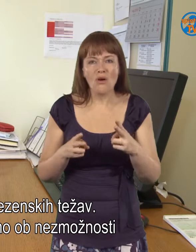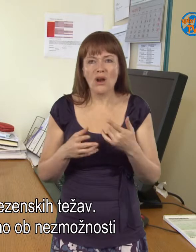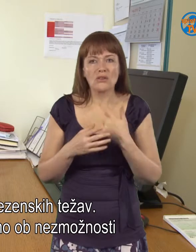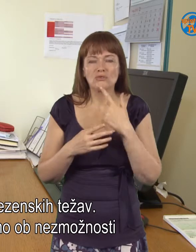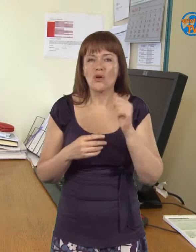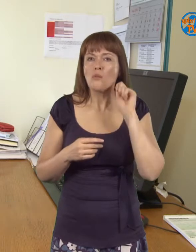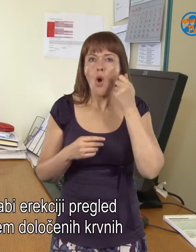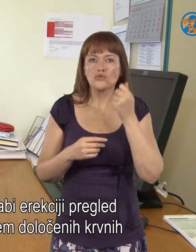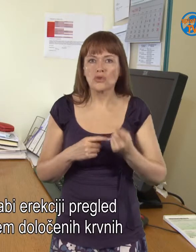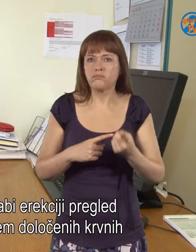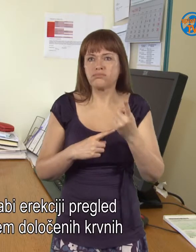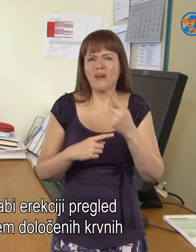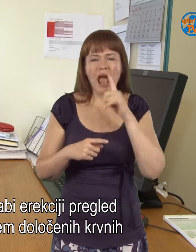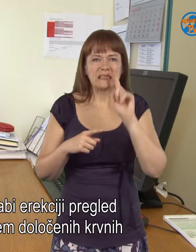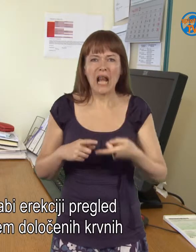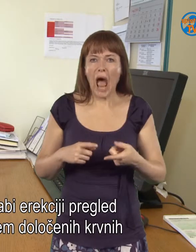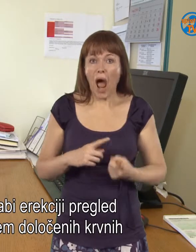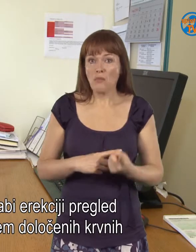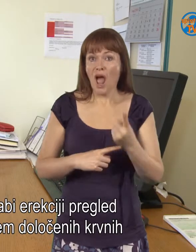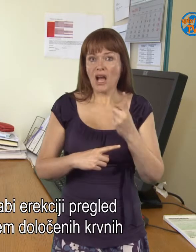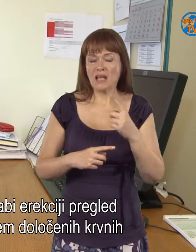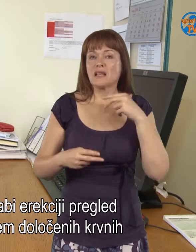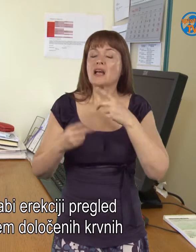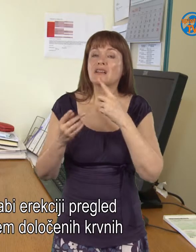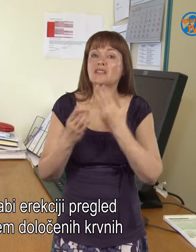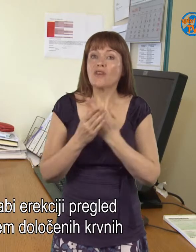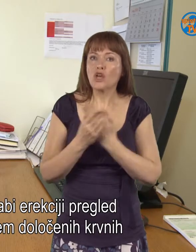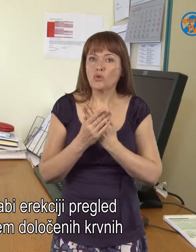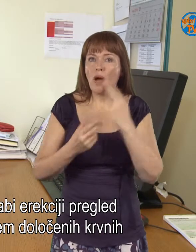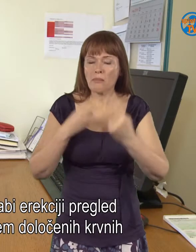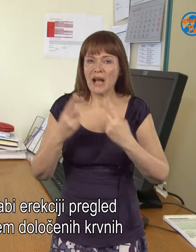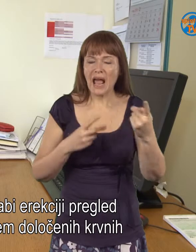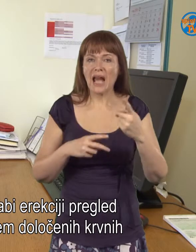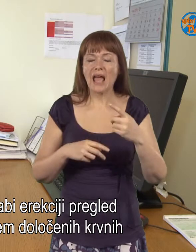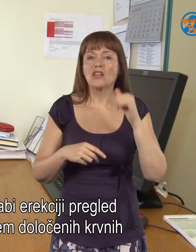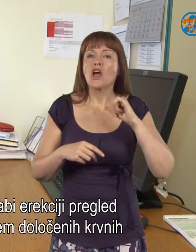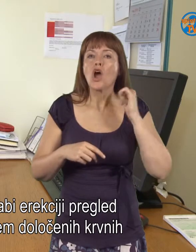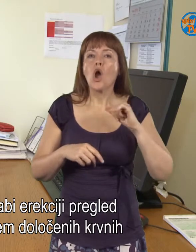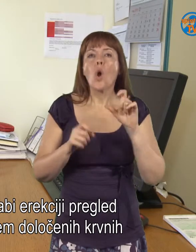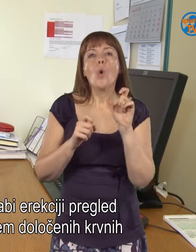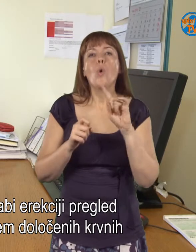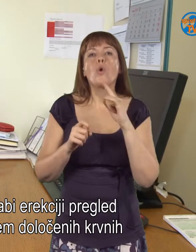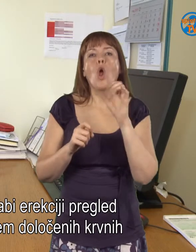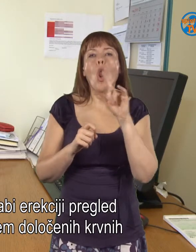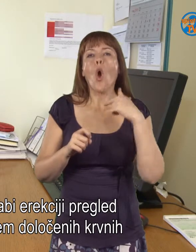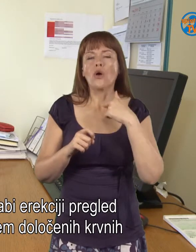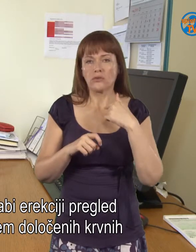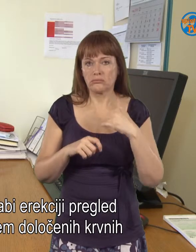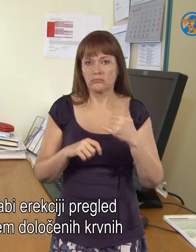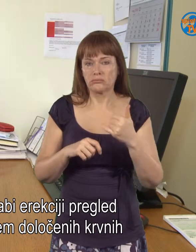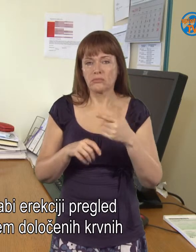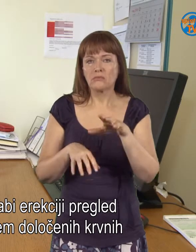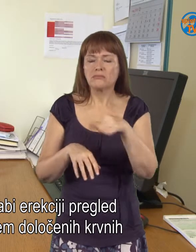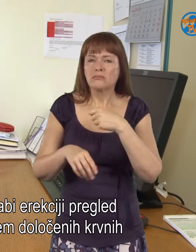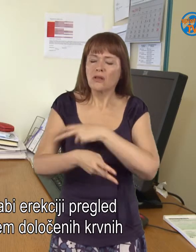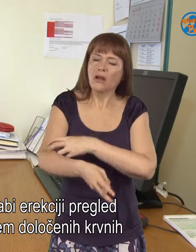nezmožnosti erekcije ali ob slabi erekciji, svetujemo pregled pri urologu, odvzem